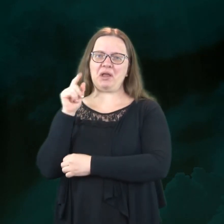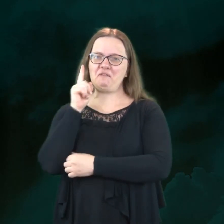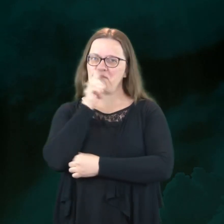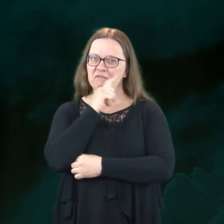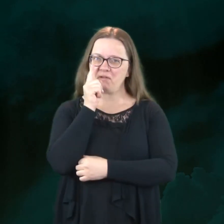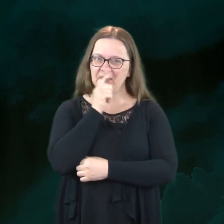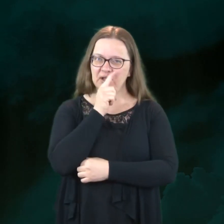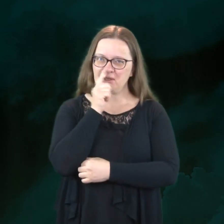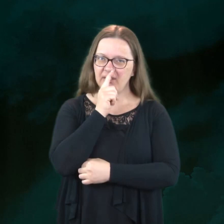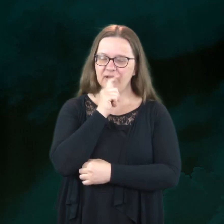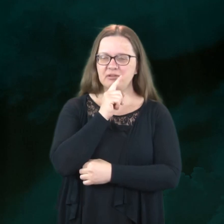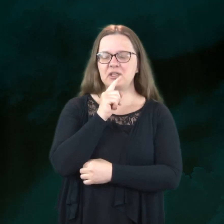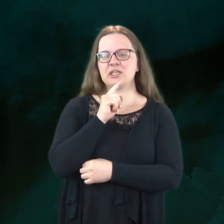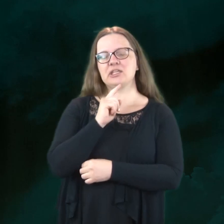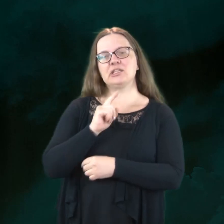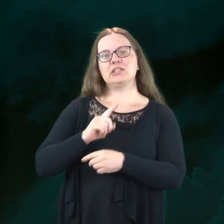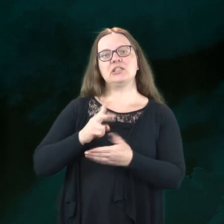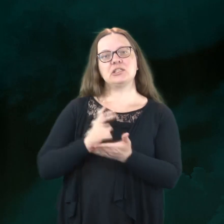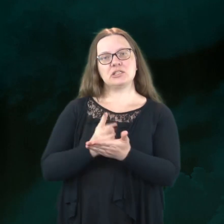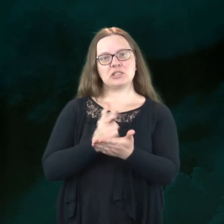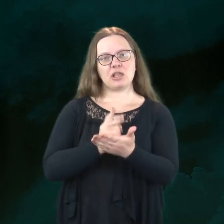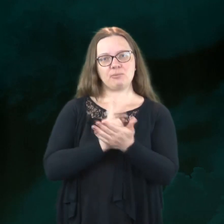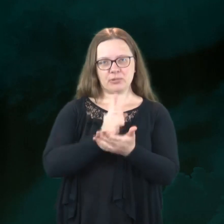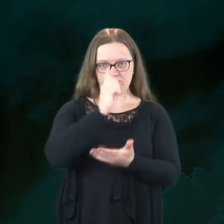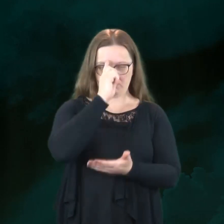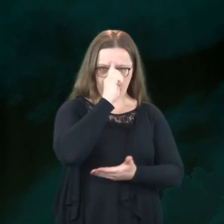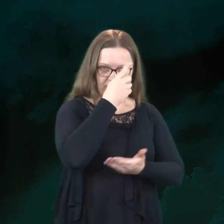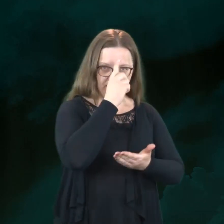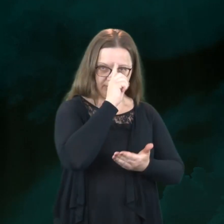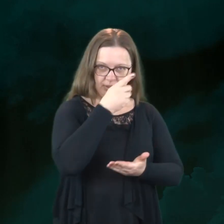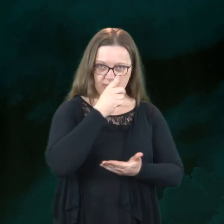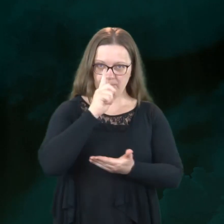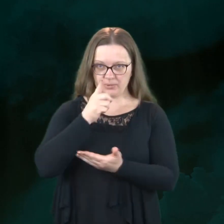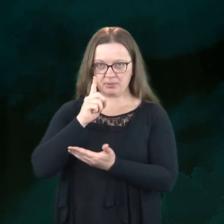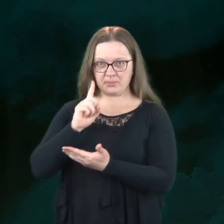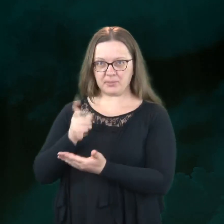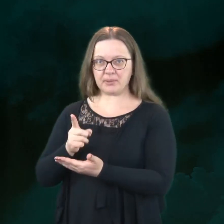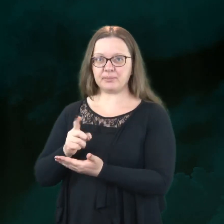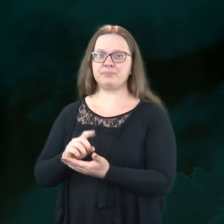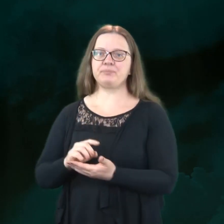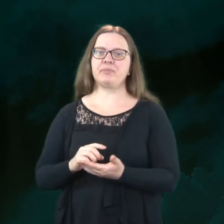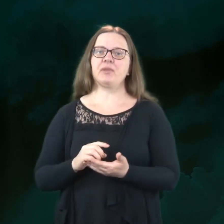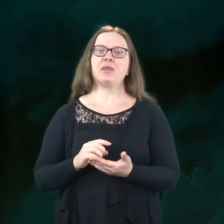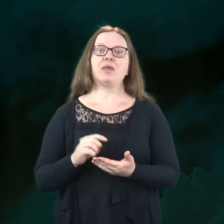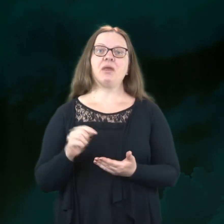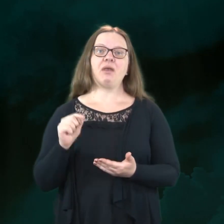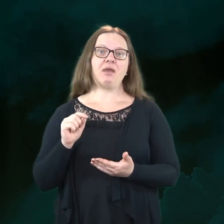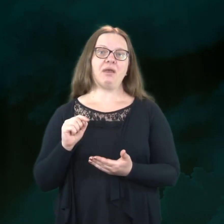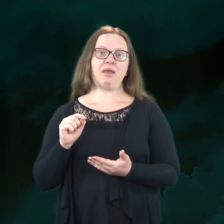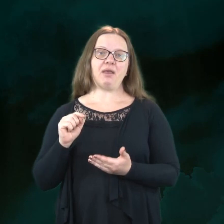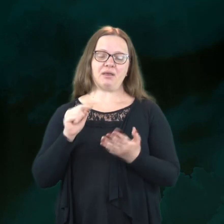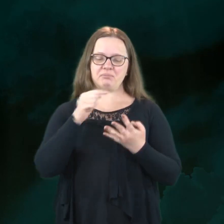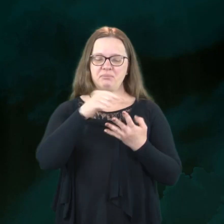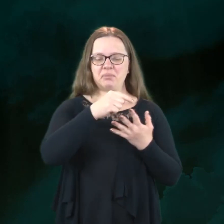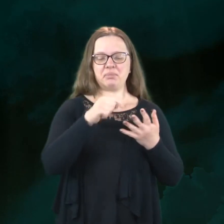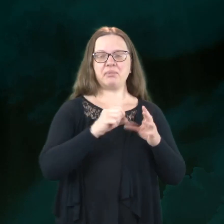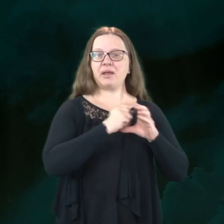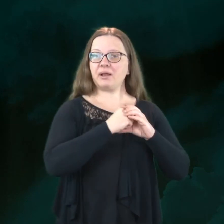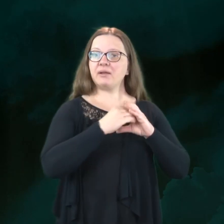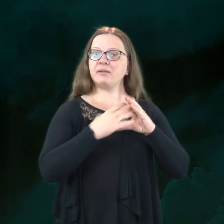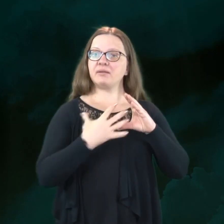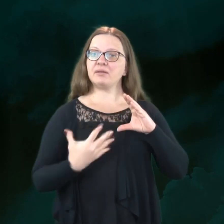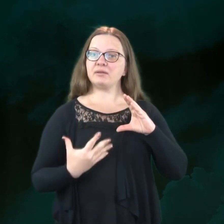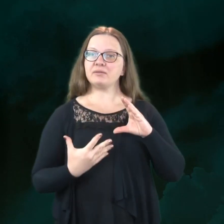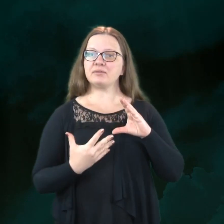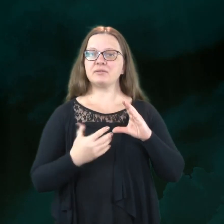dominação total, né? E havia muitos problemas morais entre esses deuses e